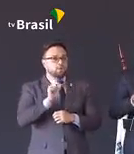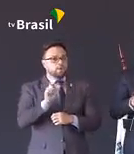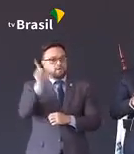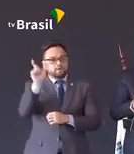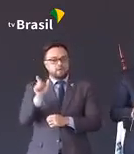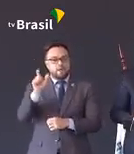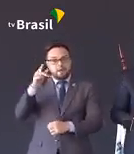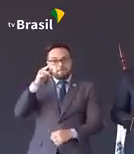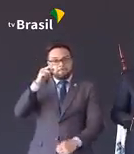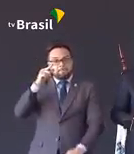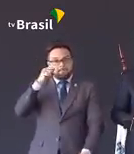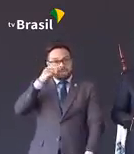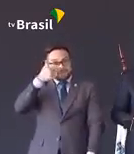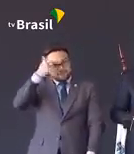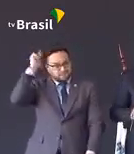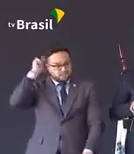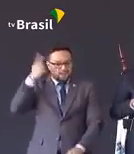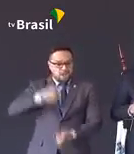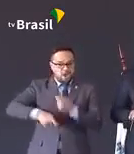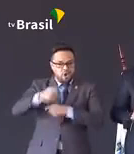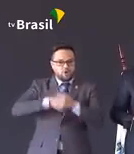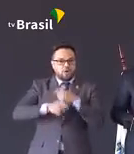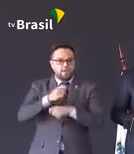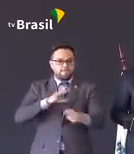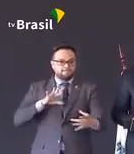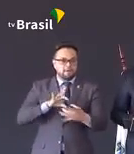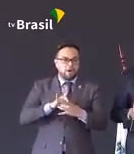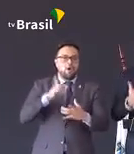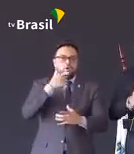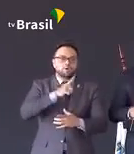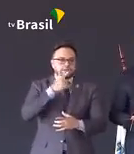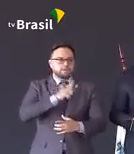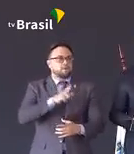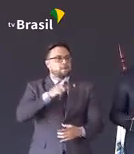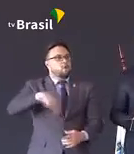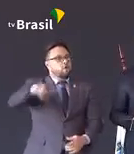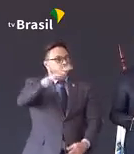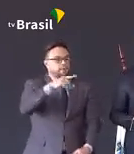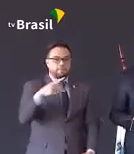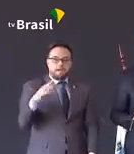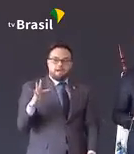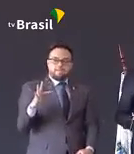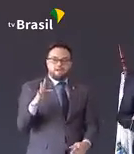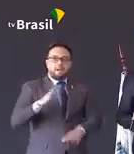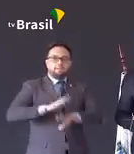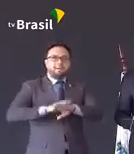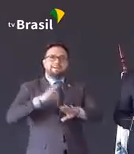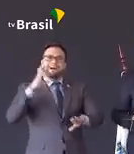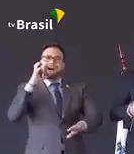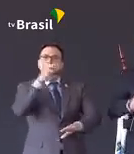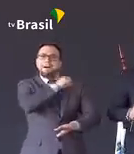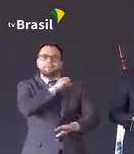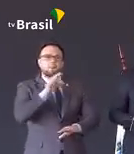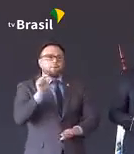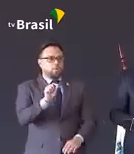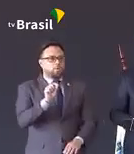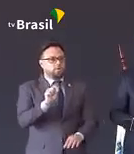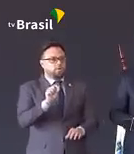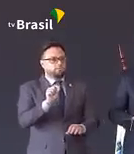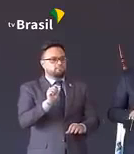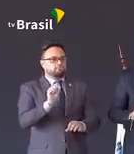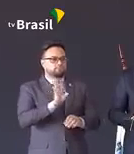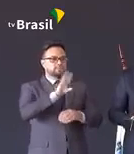e conseguimos, então, em boa hora, fazer com que vocês viessem cursar o mais rapidamente essa